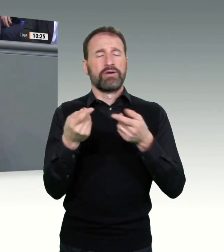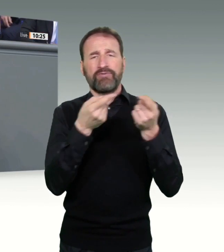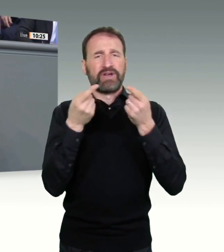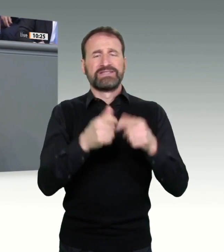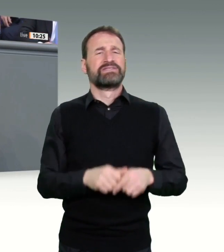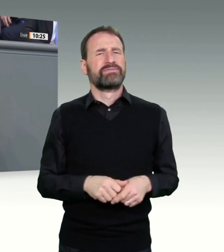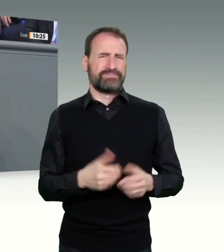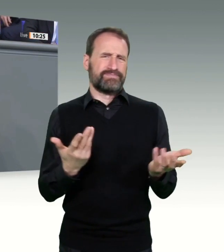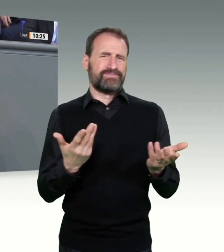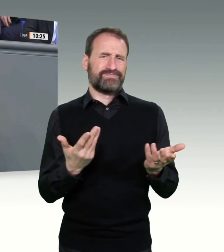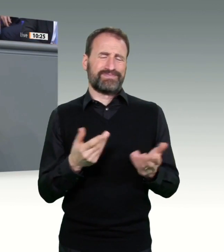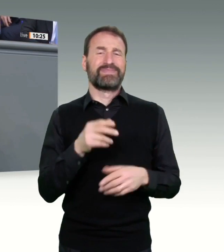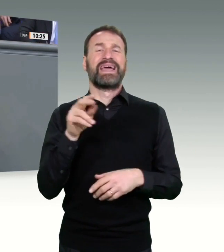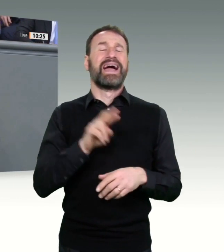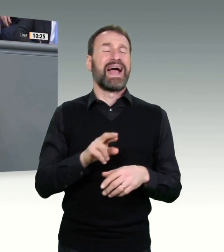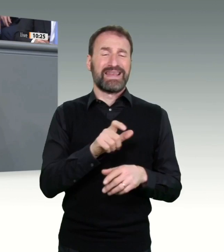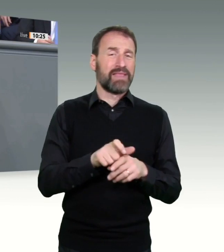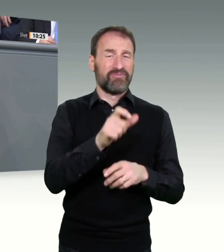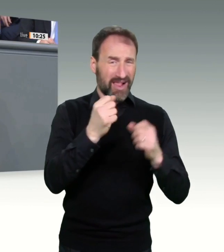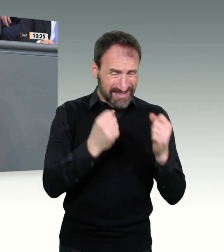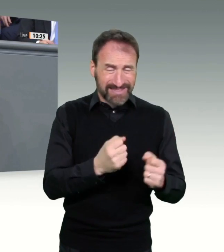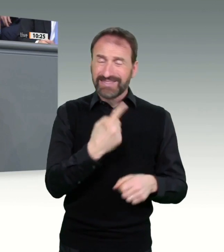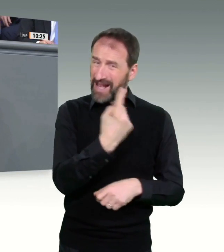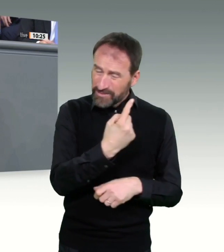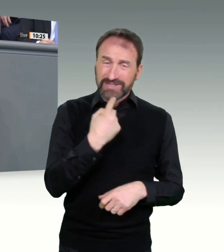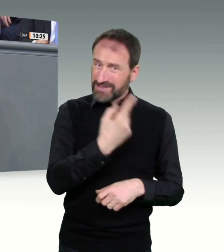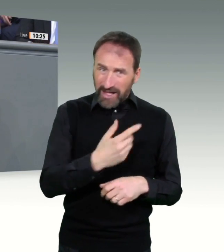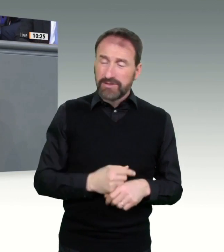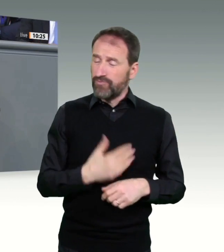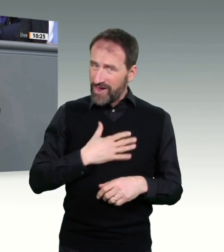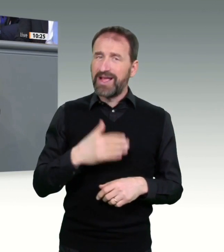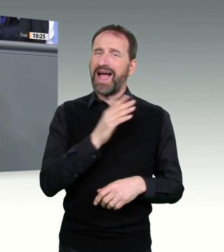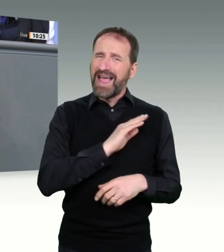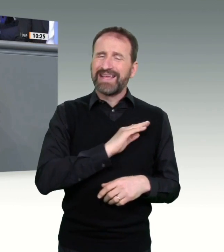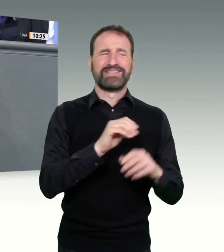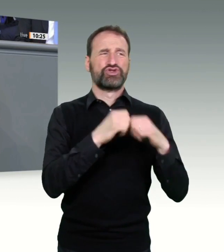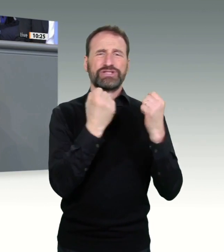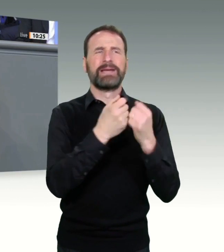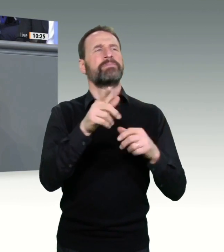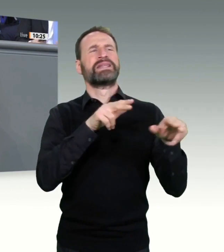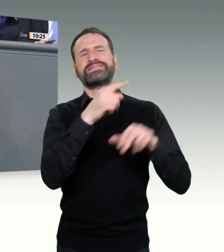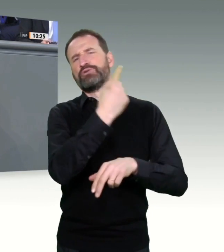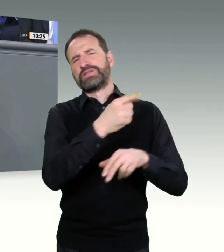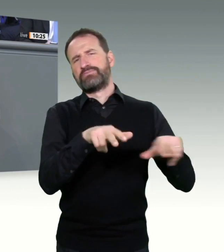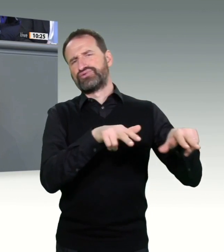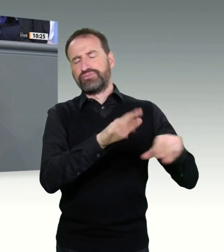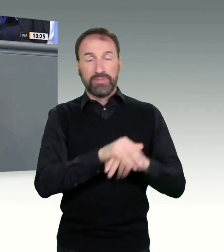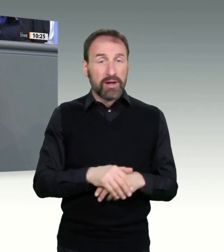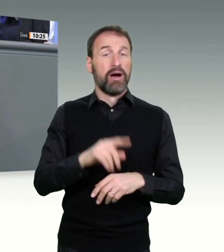getragenes System angewendet wird. Das gilt, wie wir eben gehört haben, für das Gesundheitsministerium in Schleswig-Holstein. Und